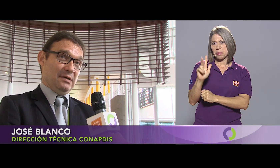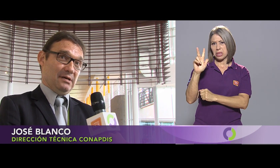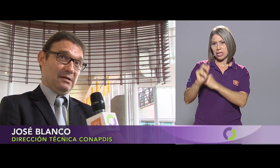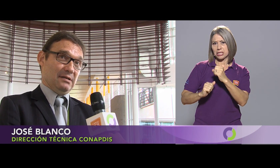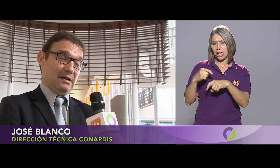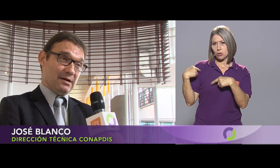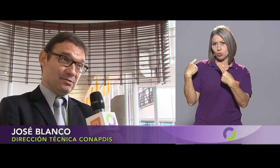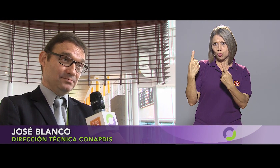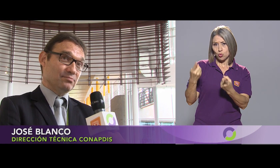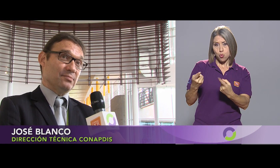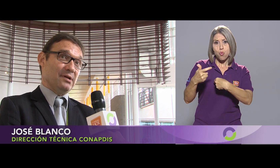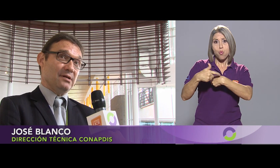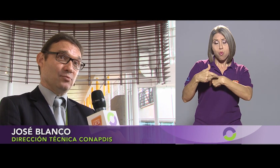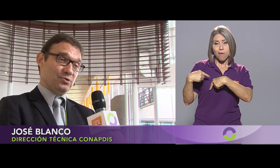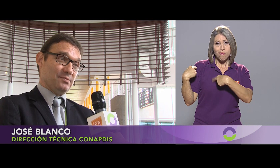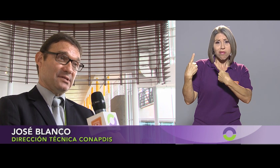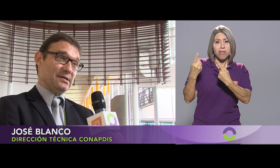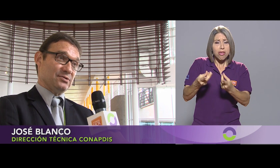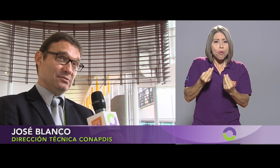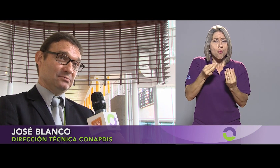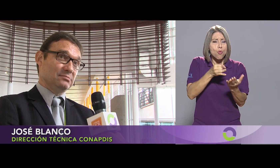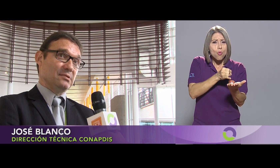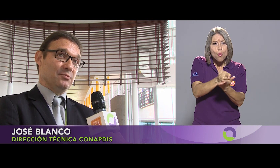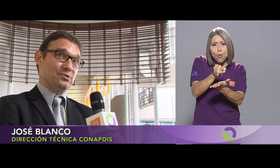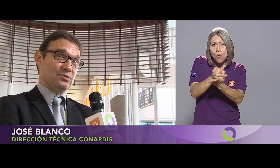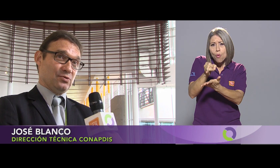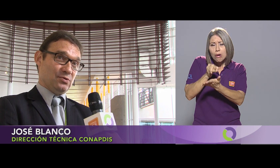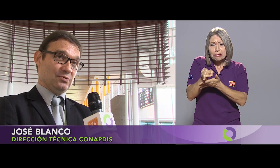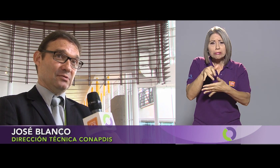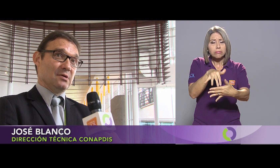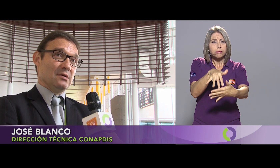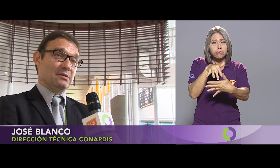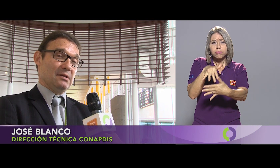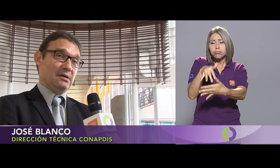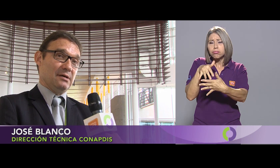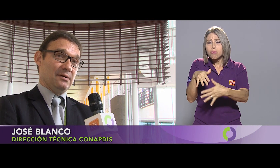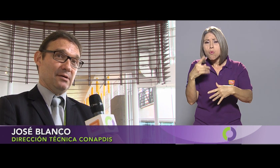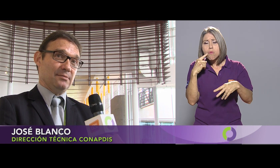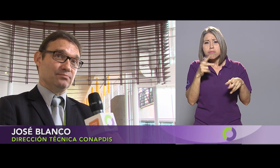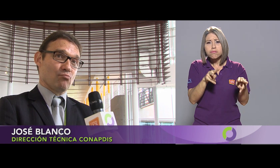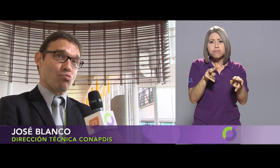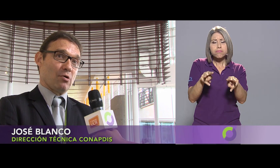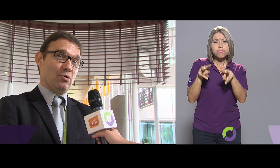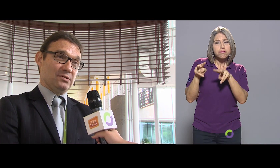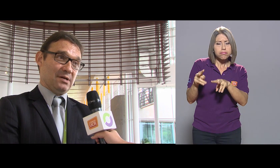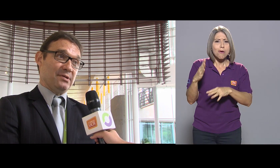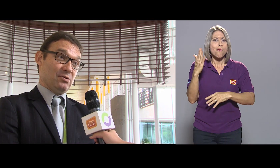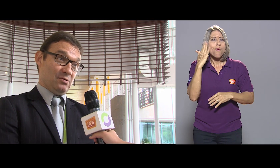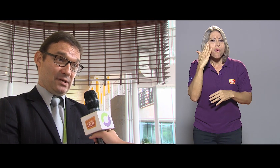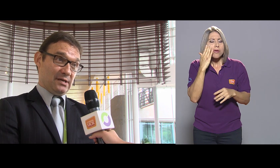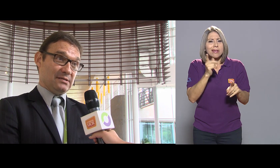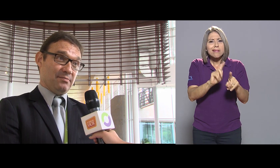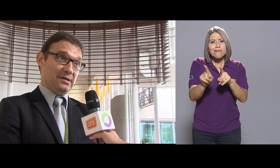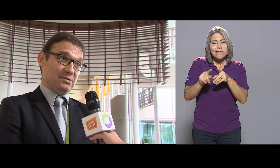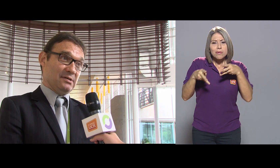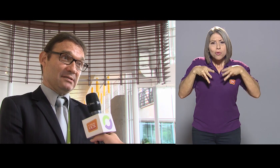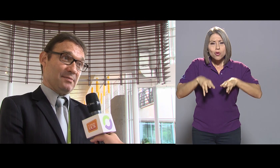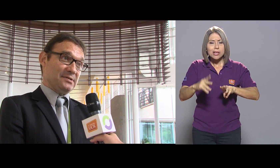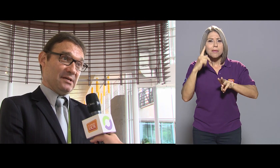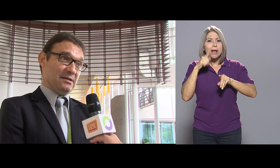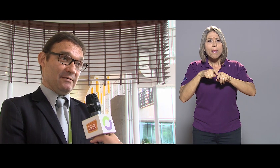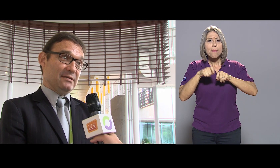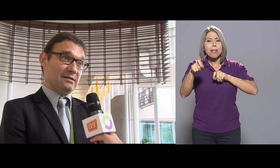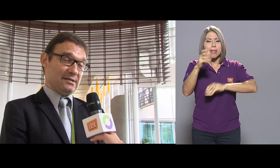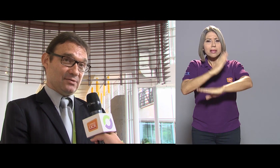proceso largo, ¿verdad? De mucha investigación, mucho estudio, de conocer metodologías de medición de